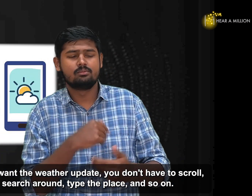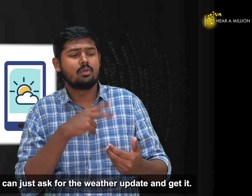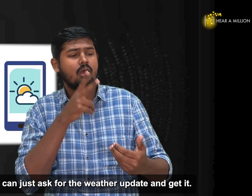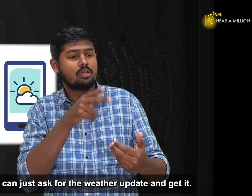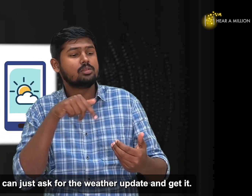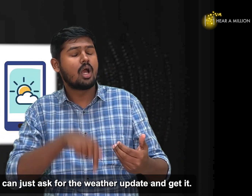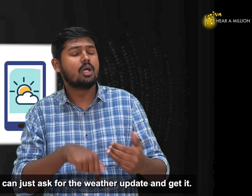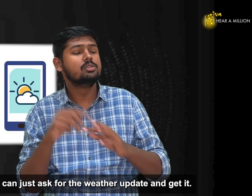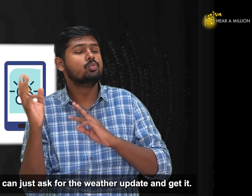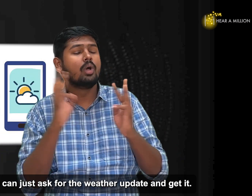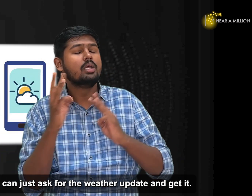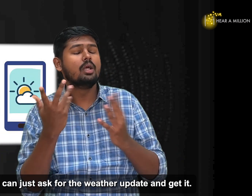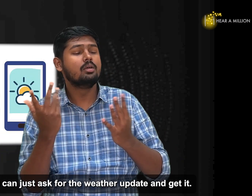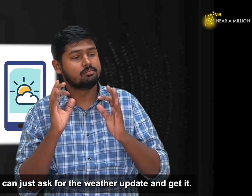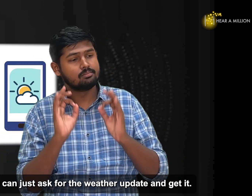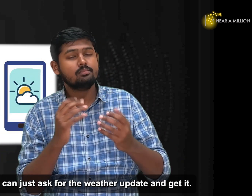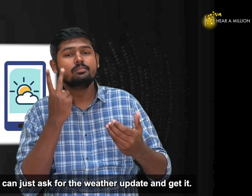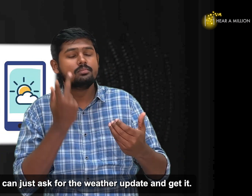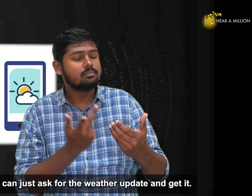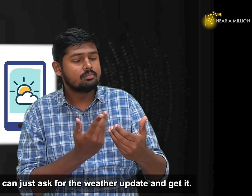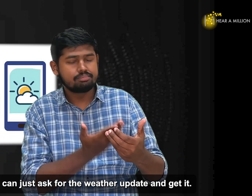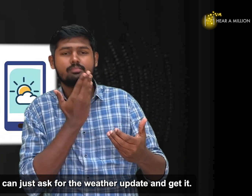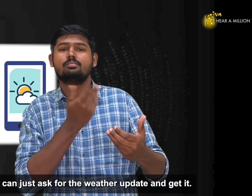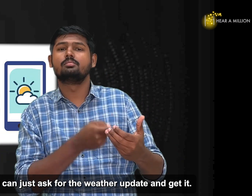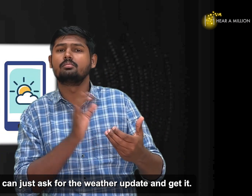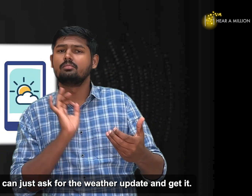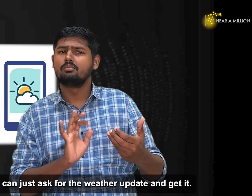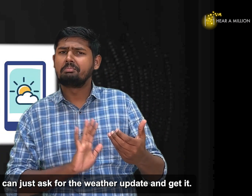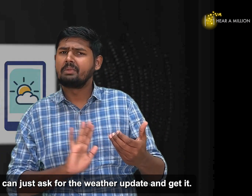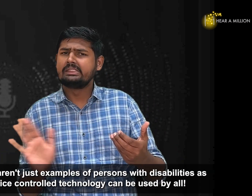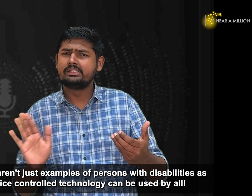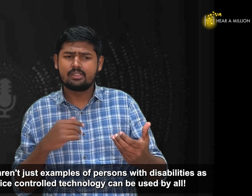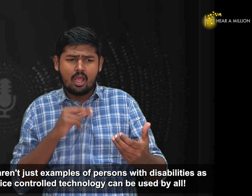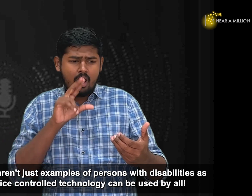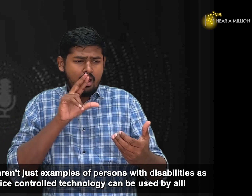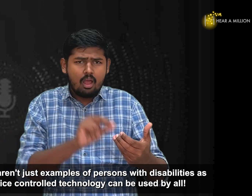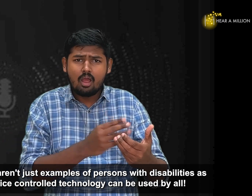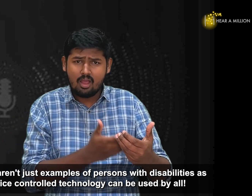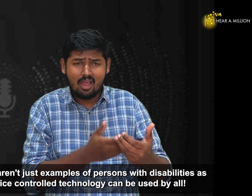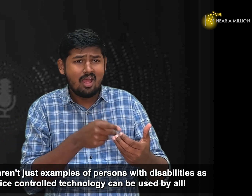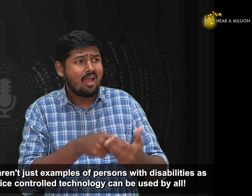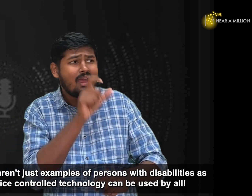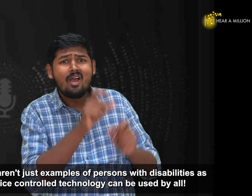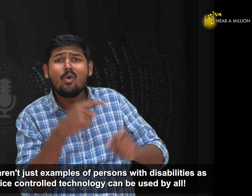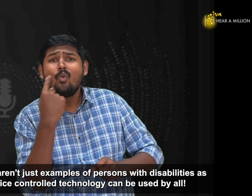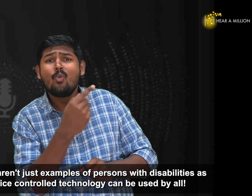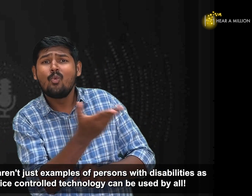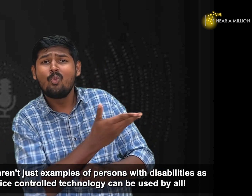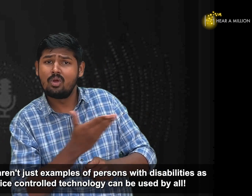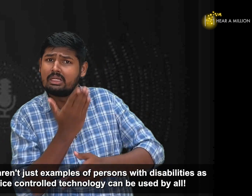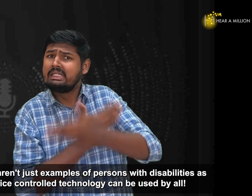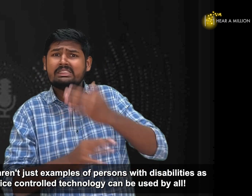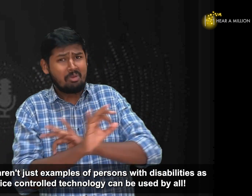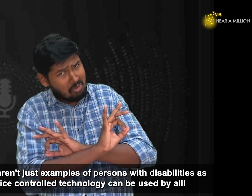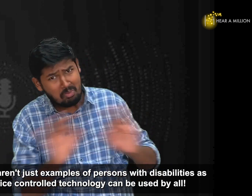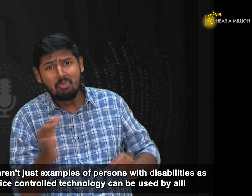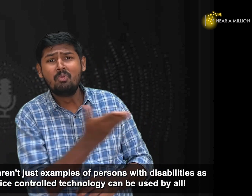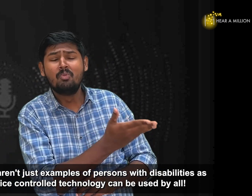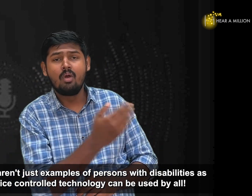बस मौसम का अपडेट पूछ सकते हैं और प्राप्त कर सकते हैं। ये केवल विकलांग व्यक्तियों के लिए